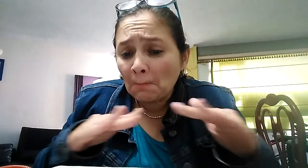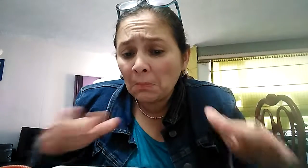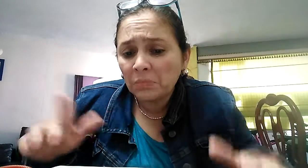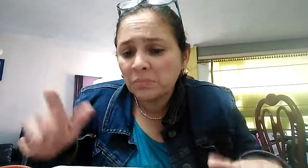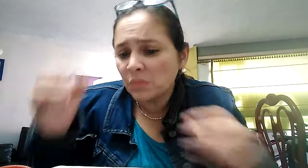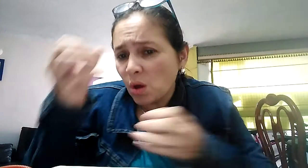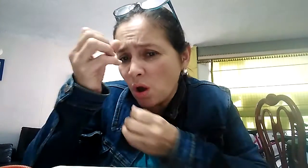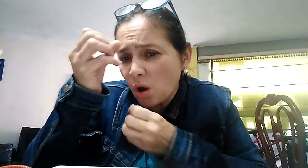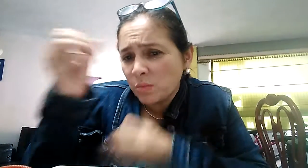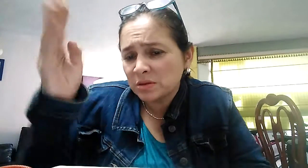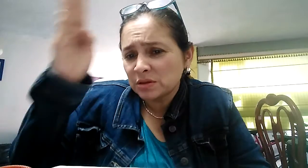tantas bromas.